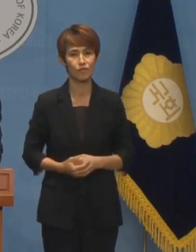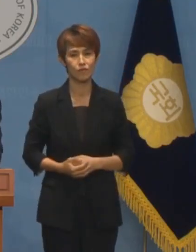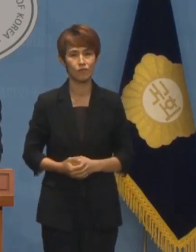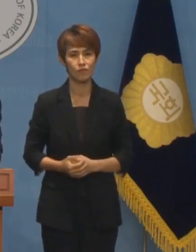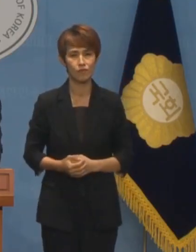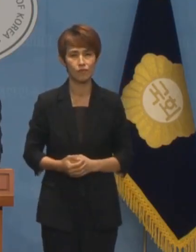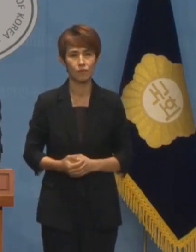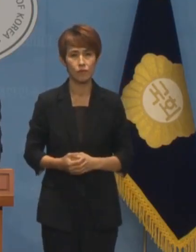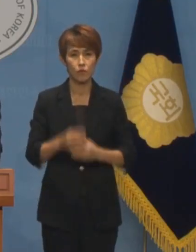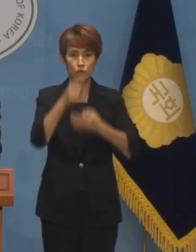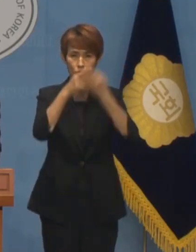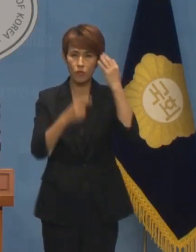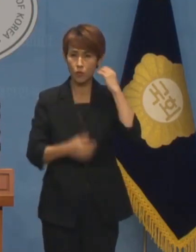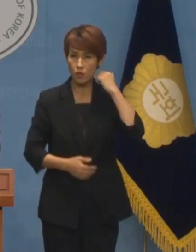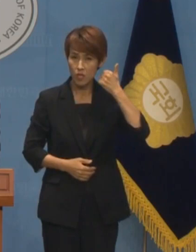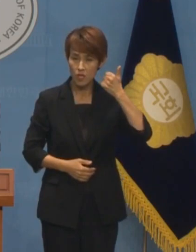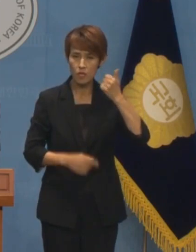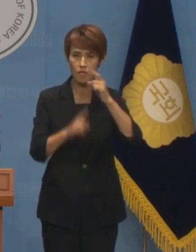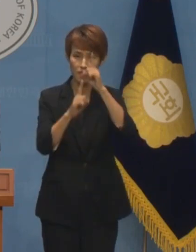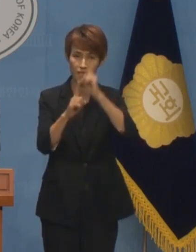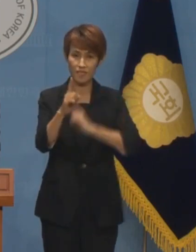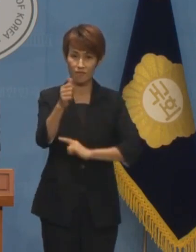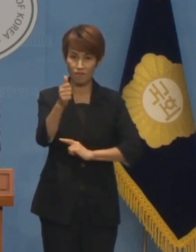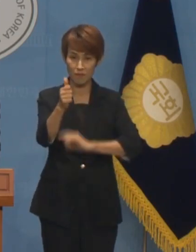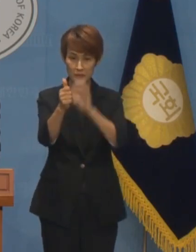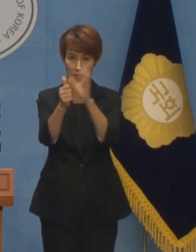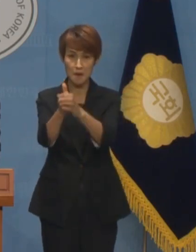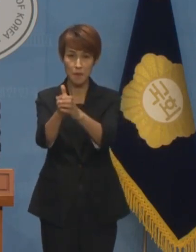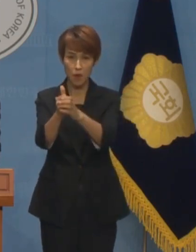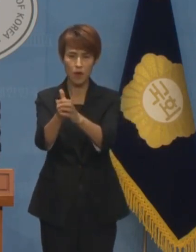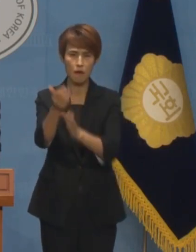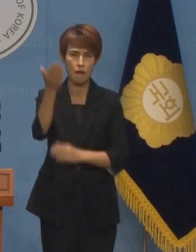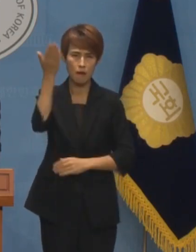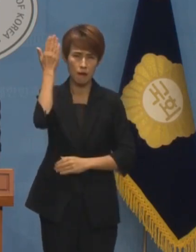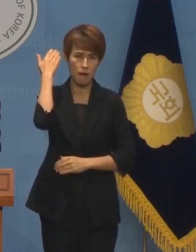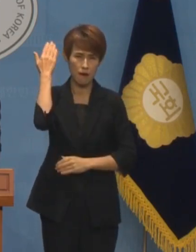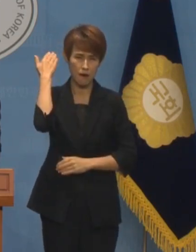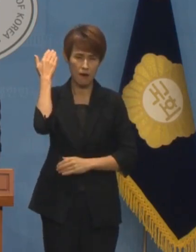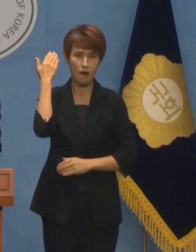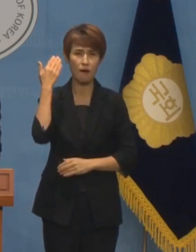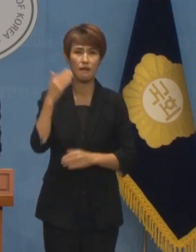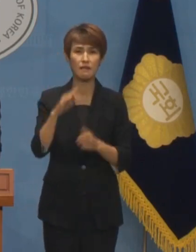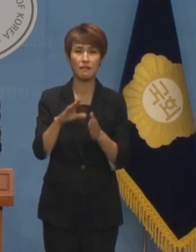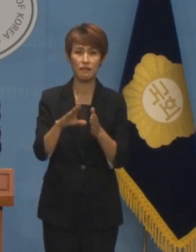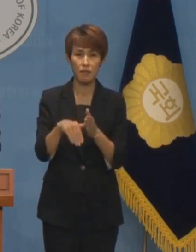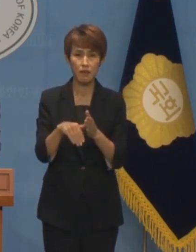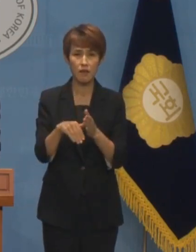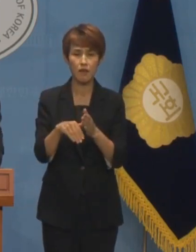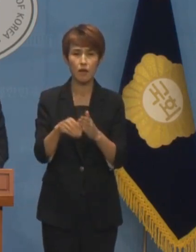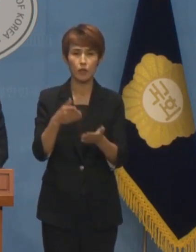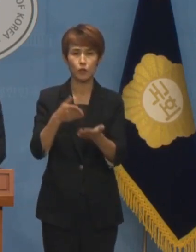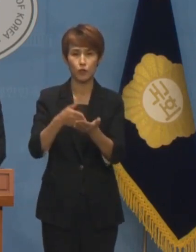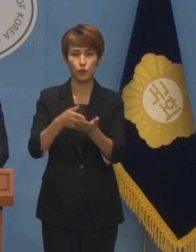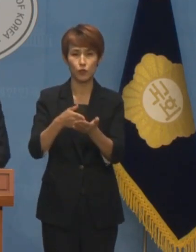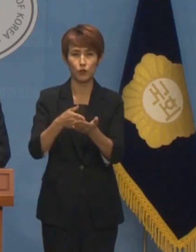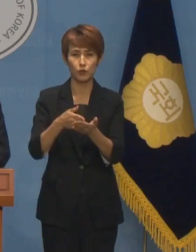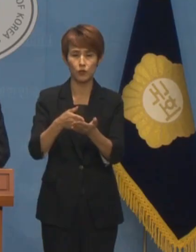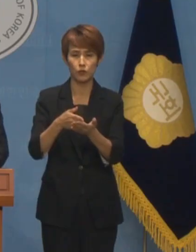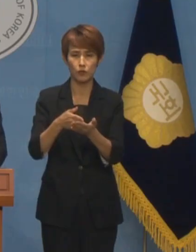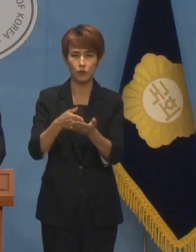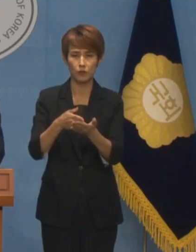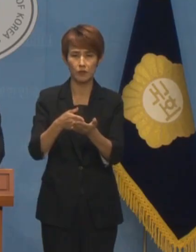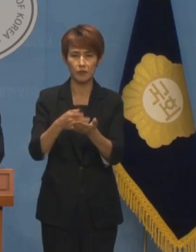윤석열 대통령의 이준숙 임명은 50 시절 땡전 뉴스를 땡윤 뉴스로 부활하겠다는